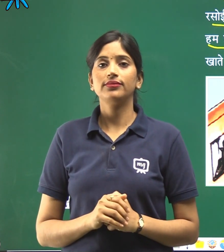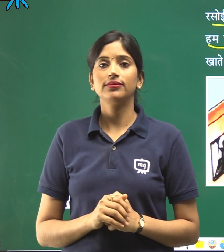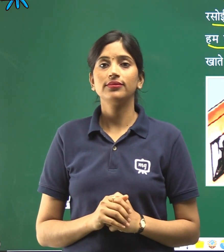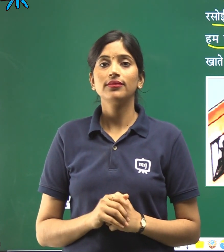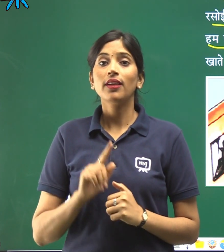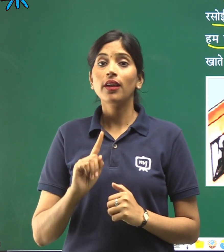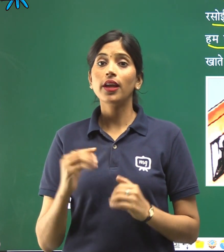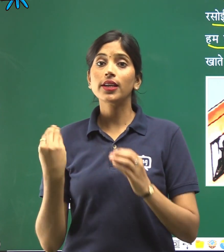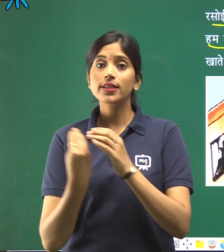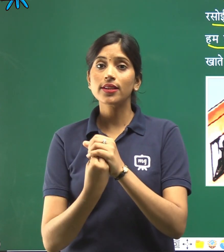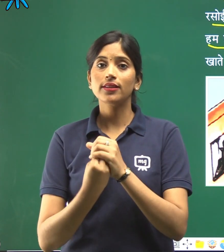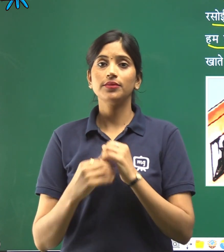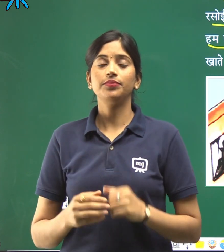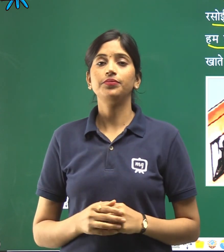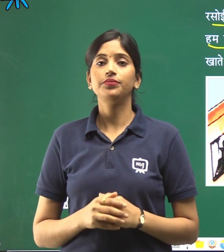एक साथ